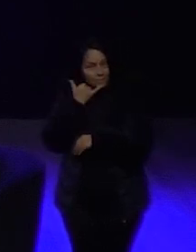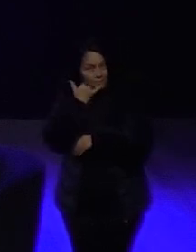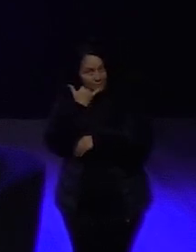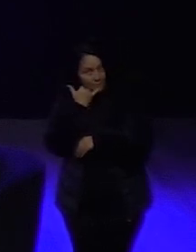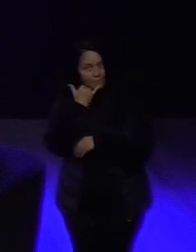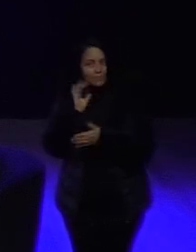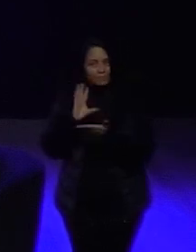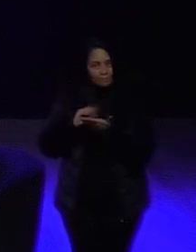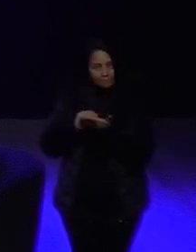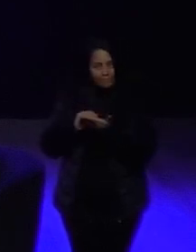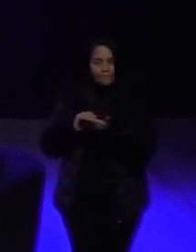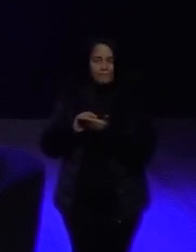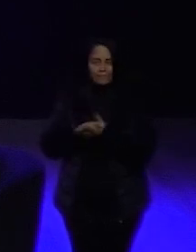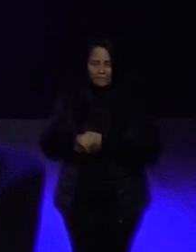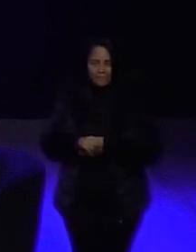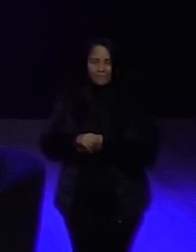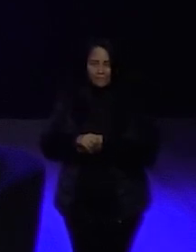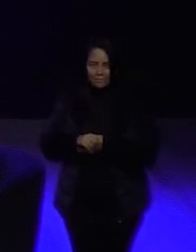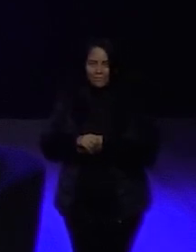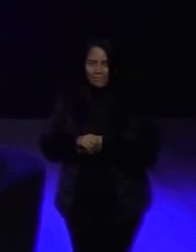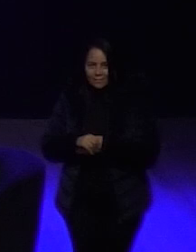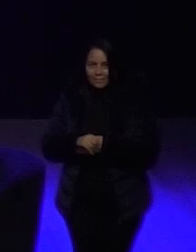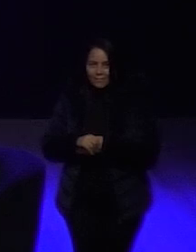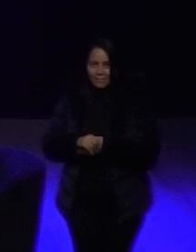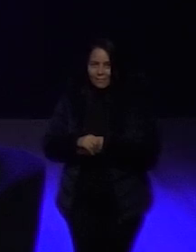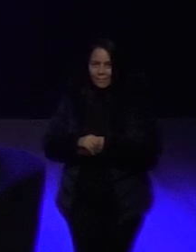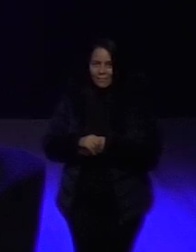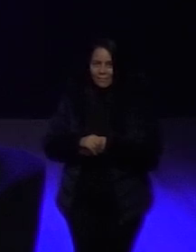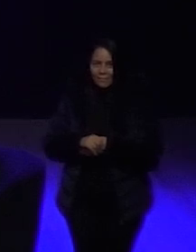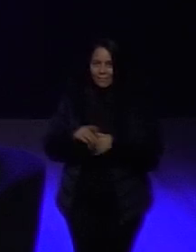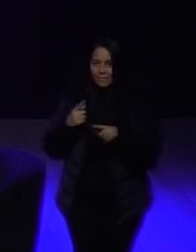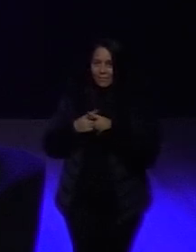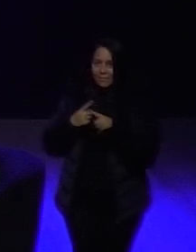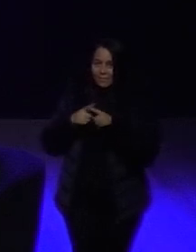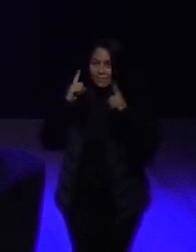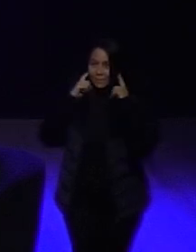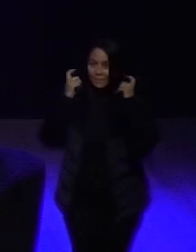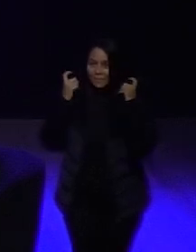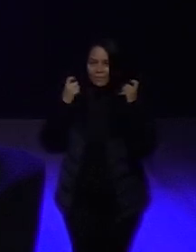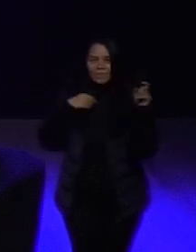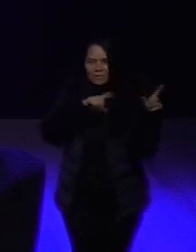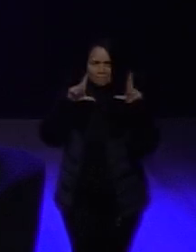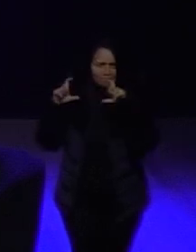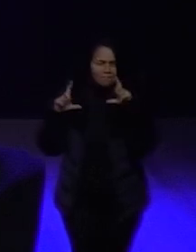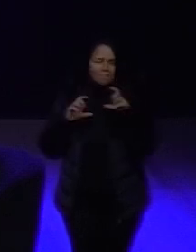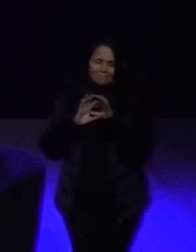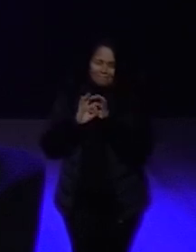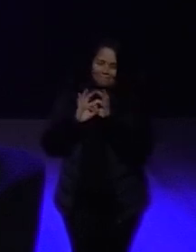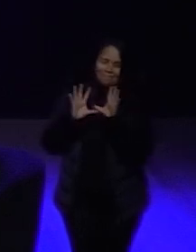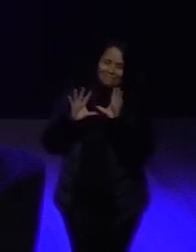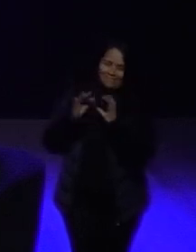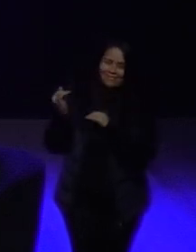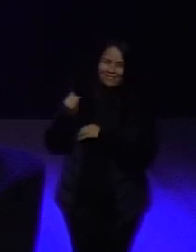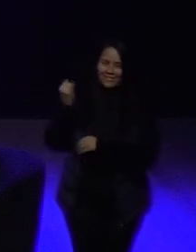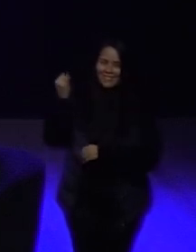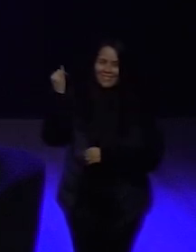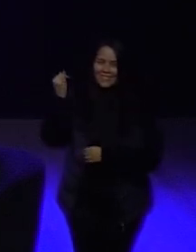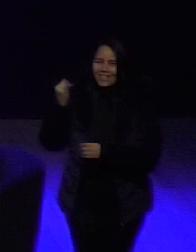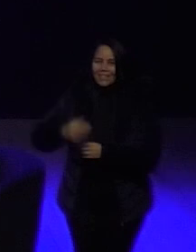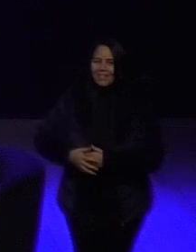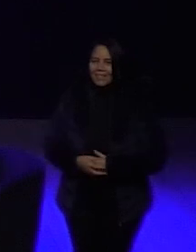só no modo bem silencioso, né? Eu sei que tem gente aí que vai querer fotografar e filmar, esse registro é bem importante